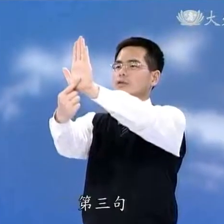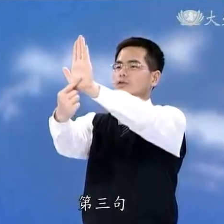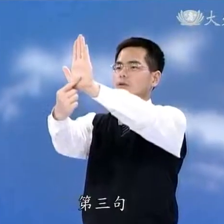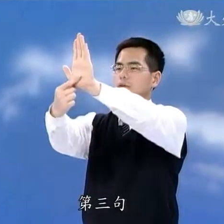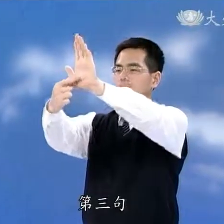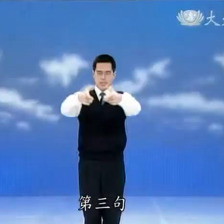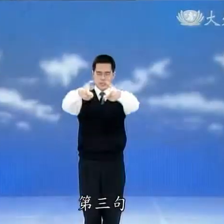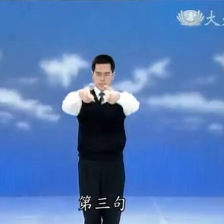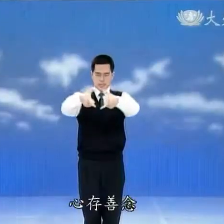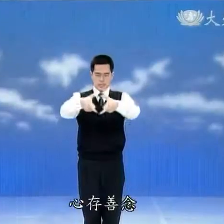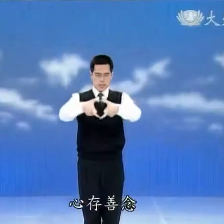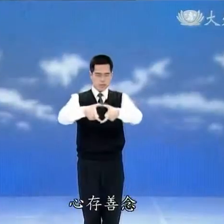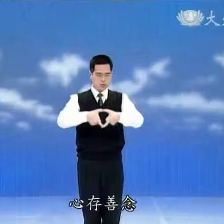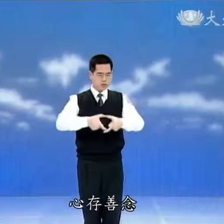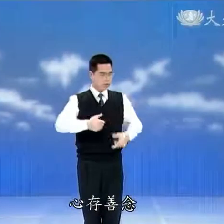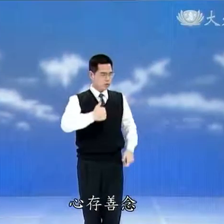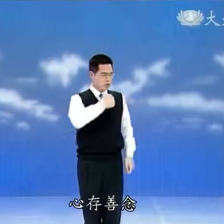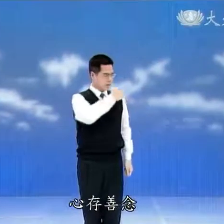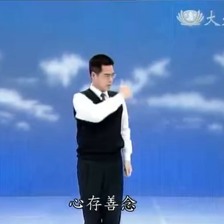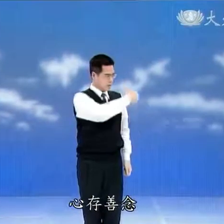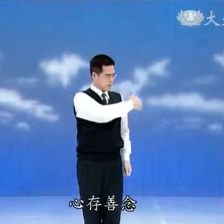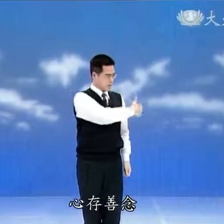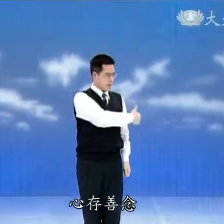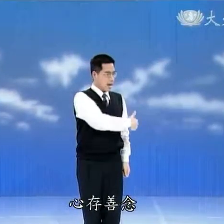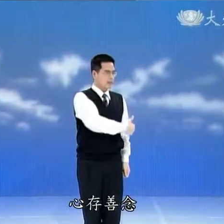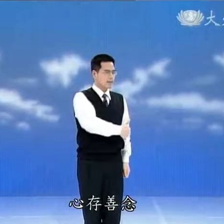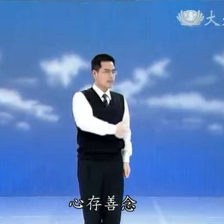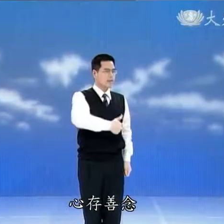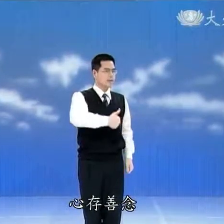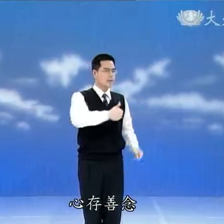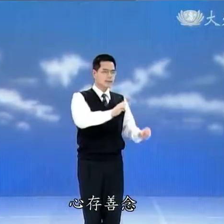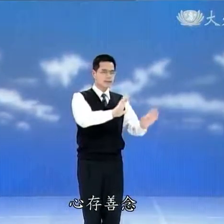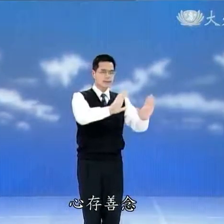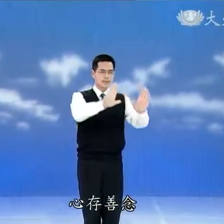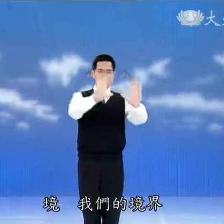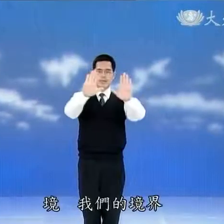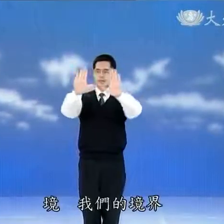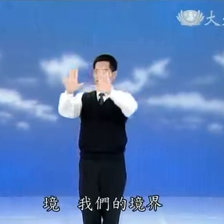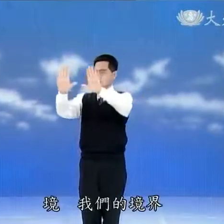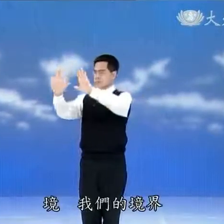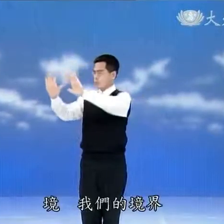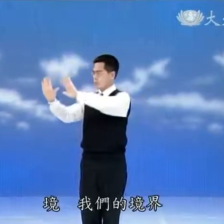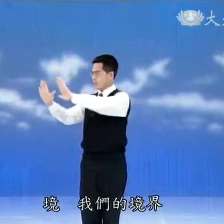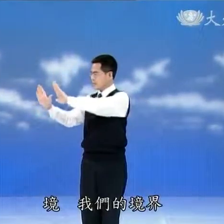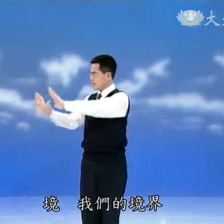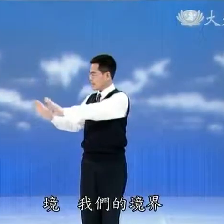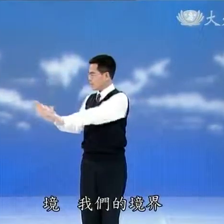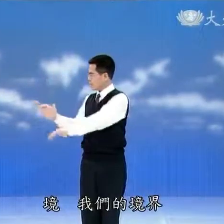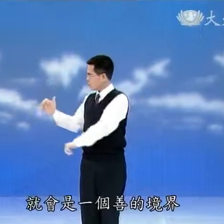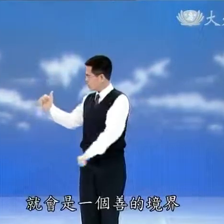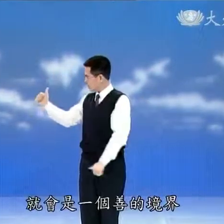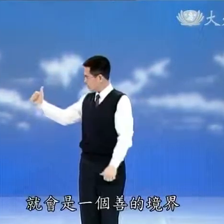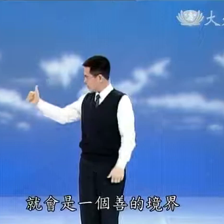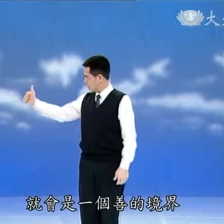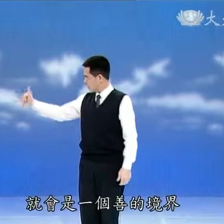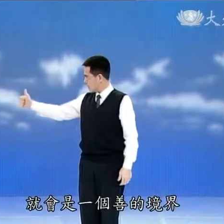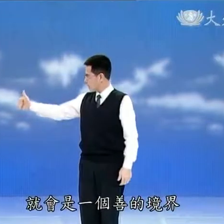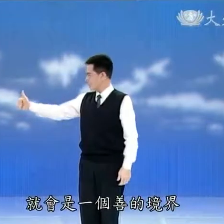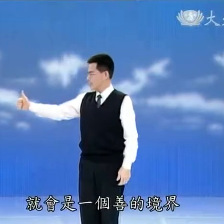句，心存善念，境，我们的境界就会是一个善的境